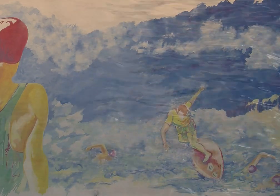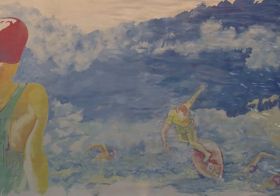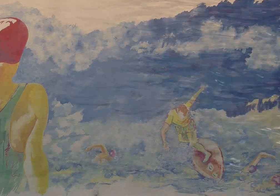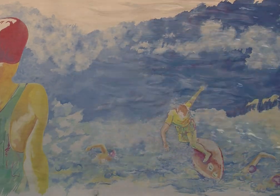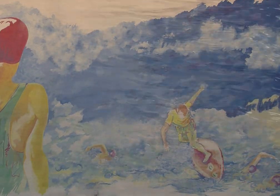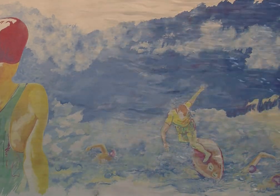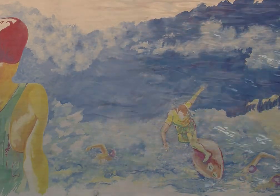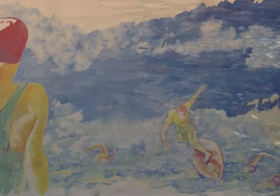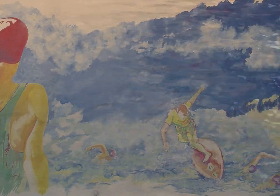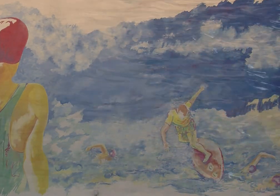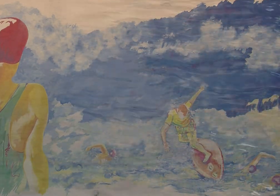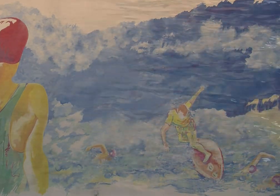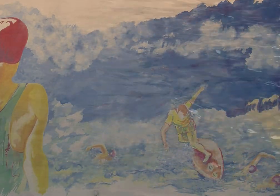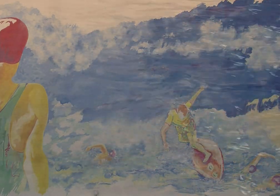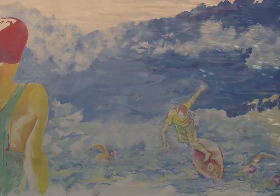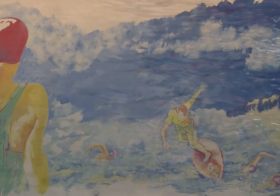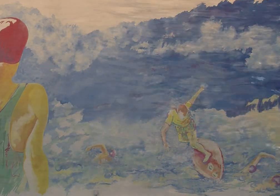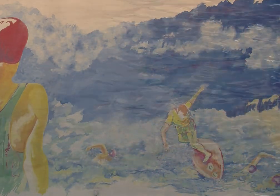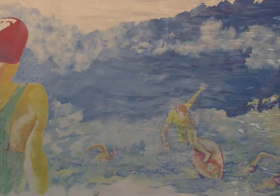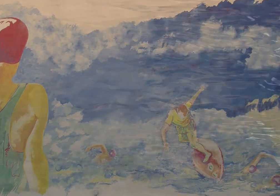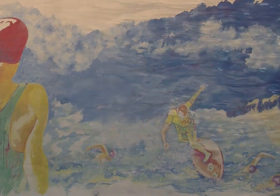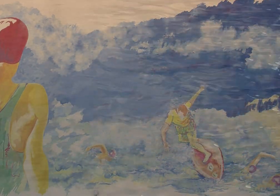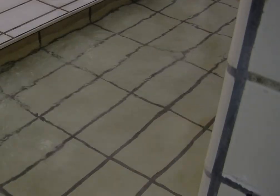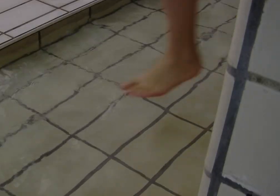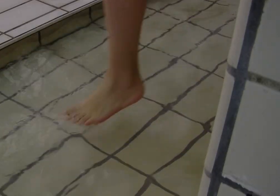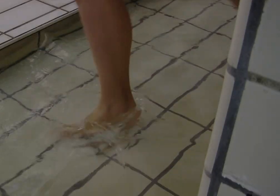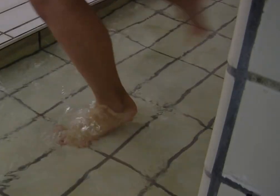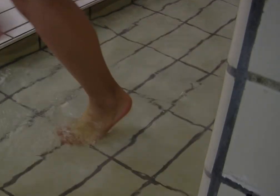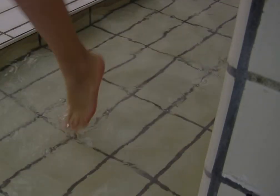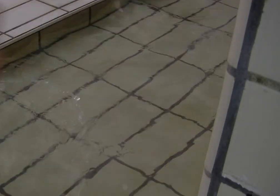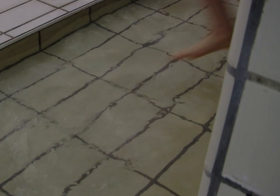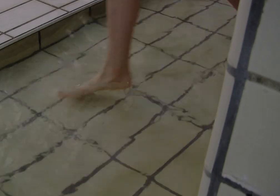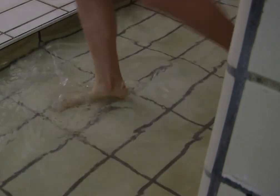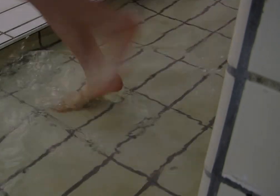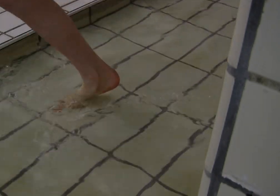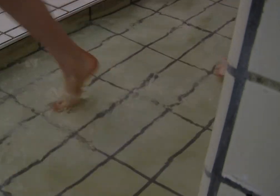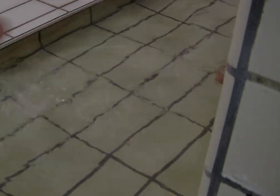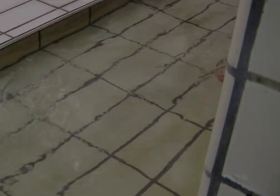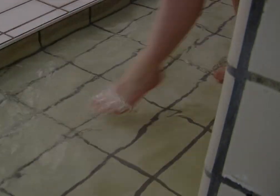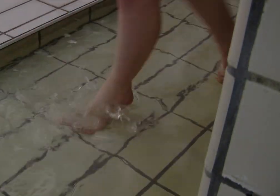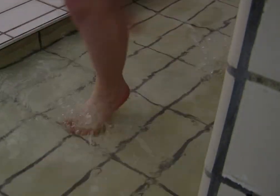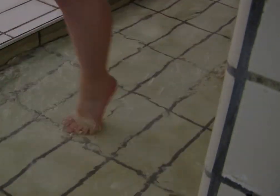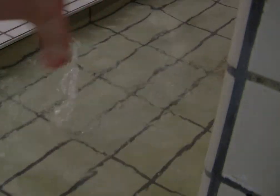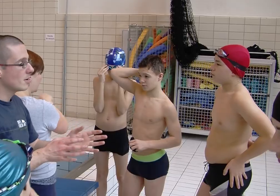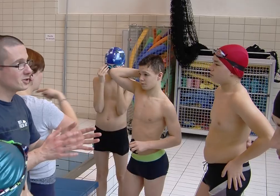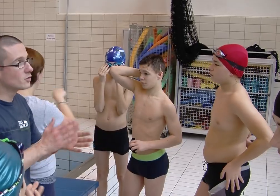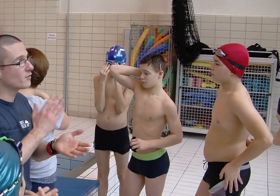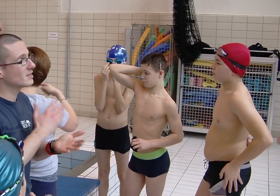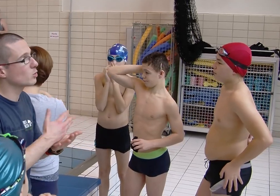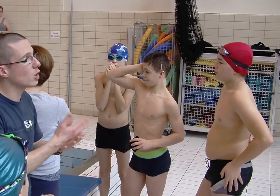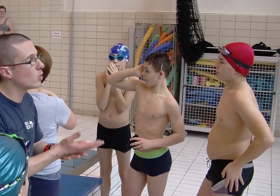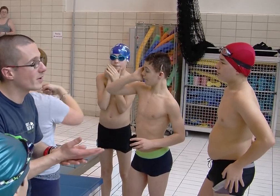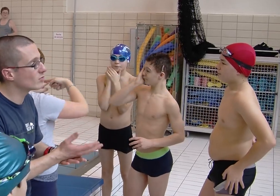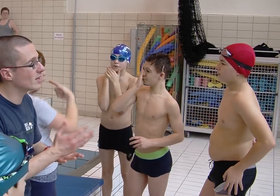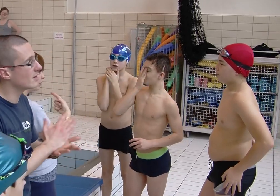Ah, la piscine, ça me détend, l'eau, la chaleur, le silence. Ah oui, non, mais en fait, pour vous, ça ressemble